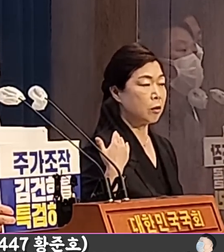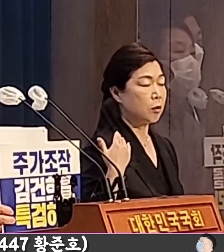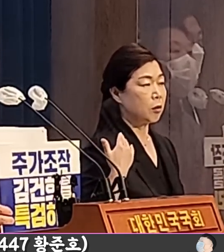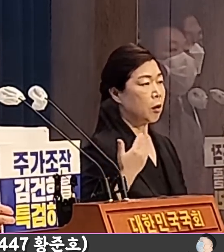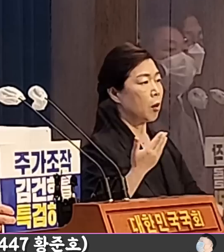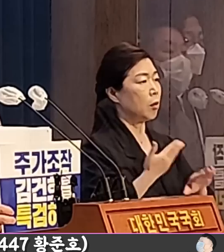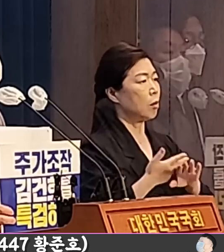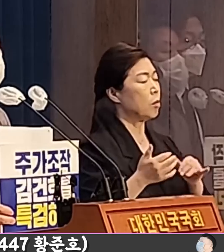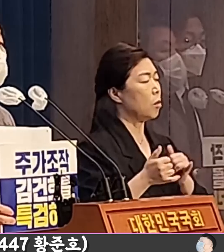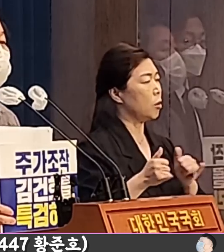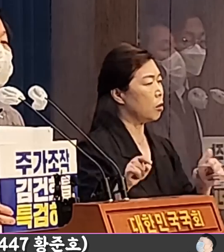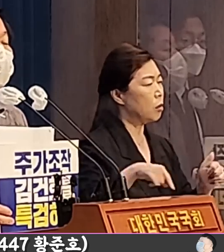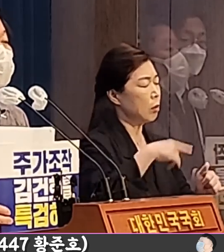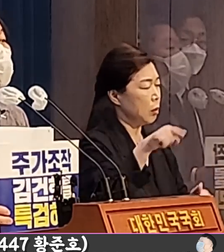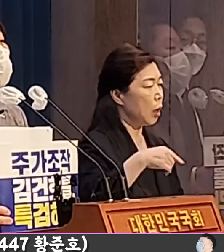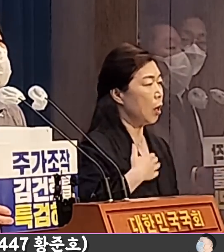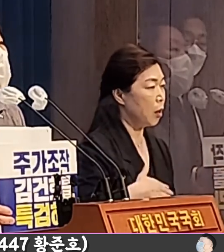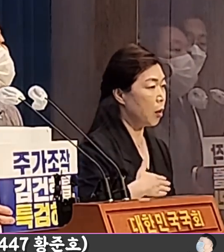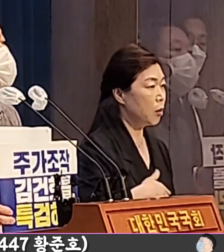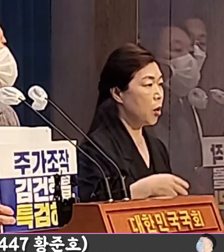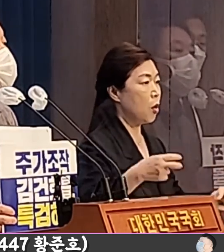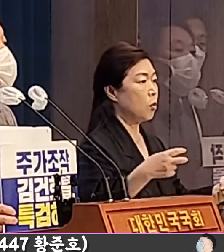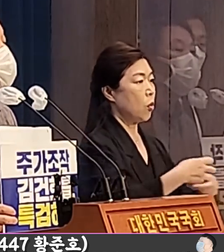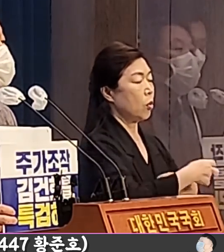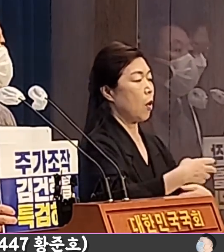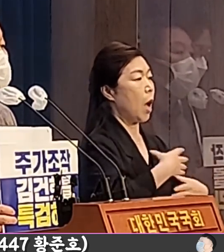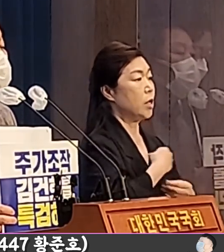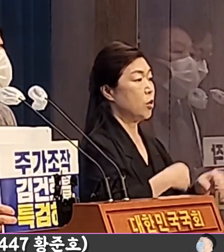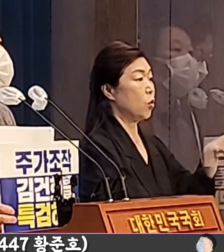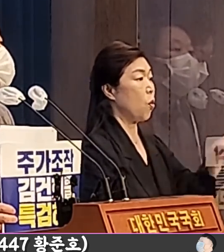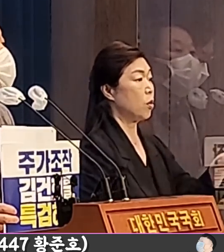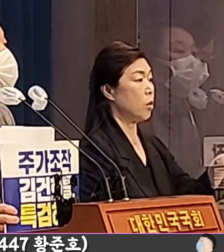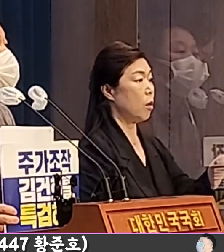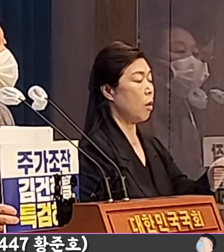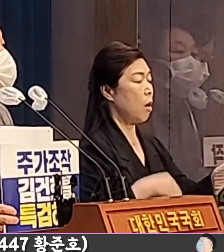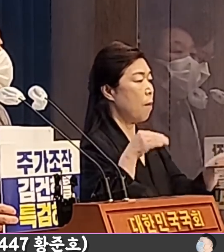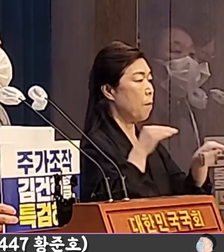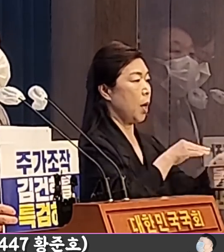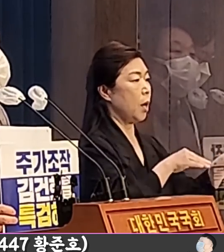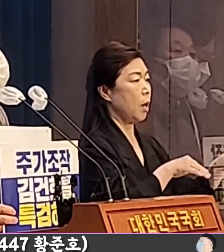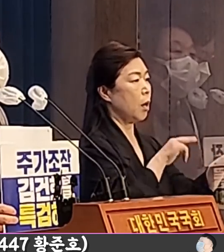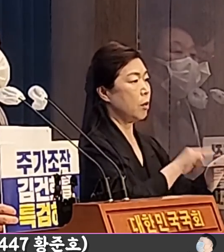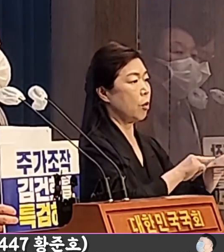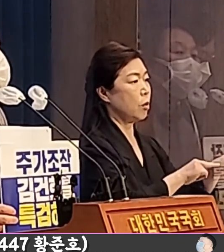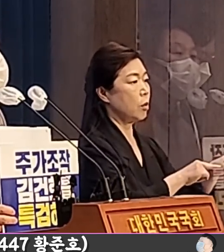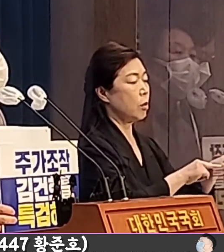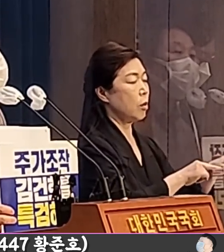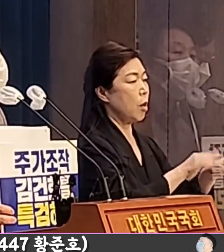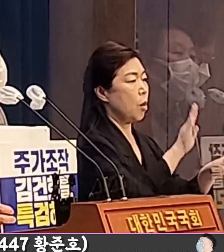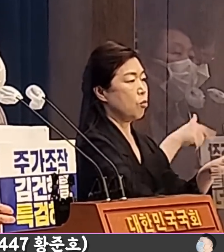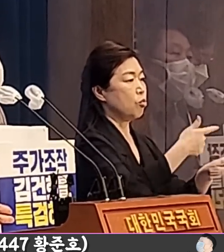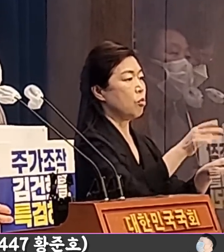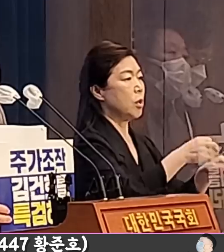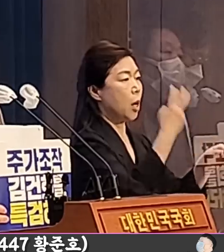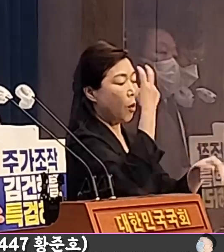남들은 다 기소된, 일반 국민들 다 기소되는 교통, 안전지대에서 교통사고를 낸 부장검사를 불기소한 적이 있습니다.